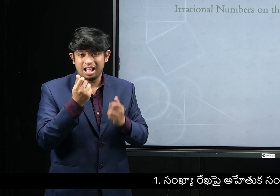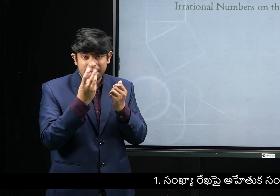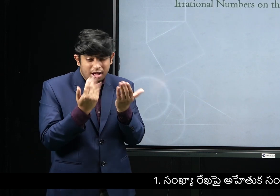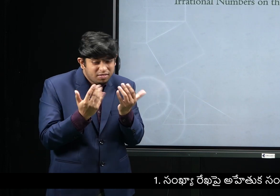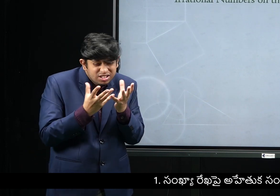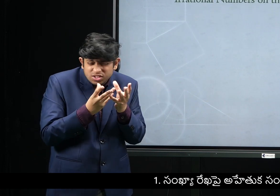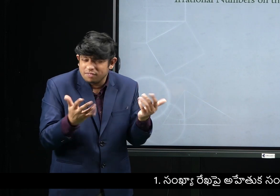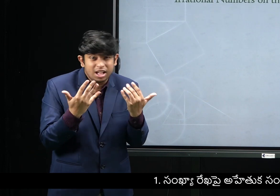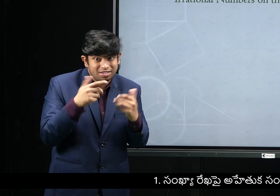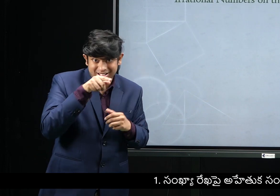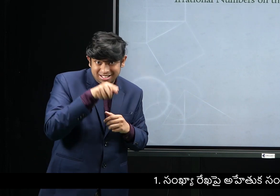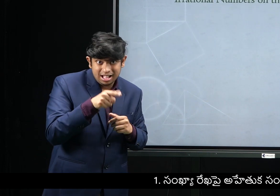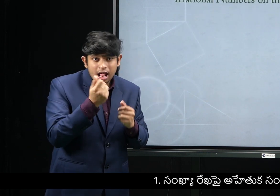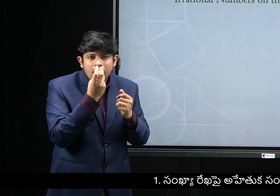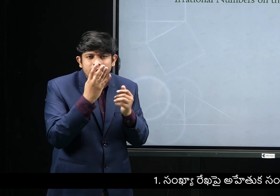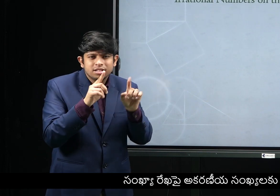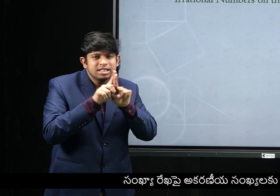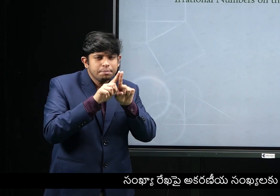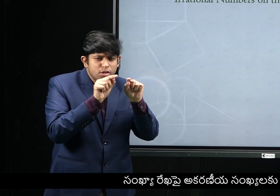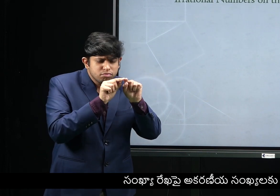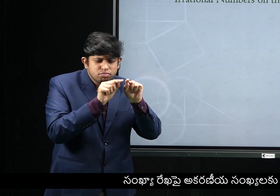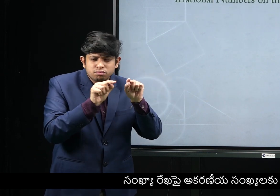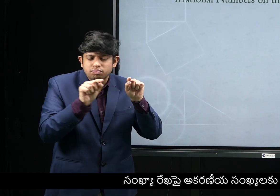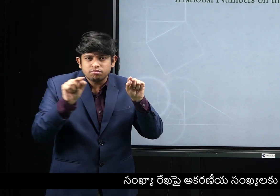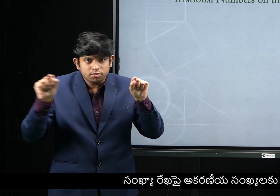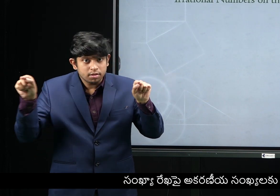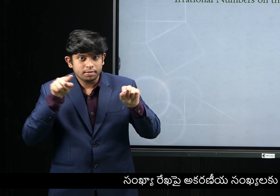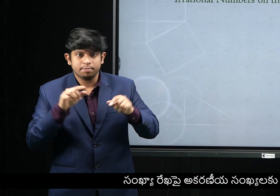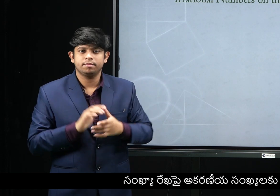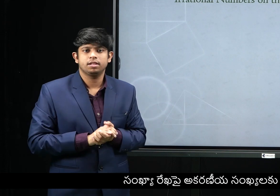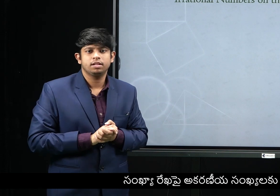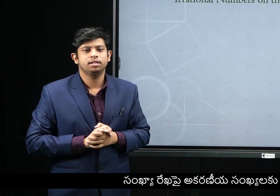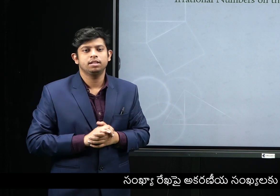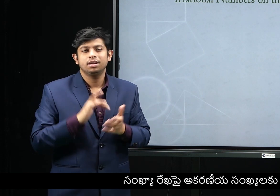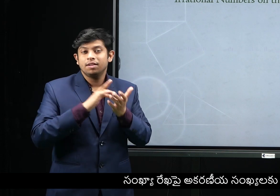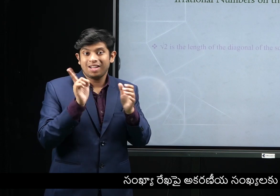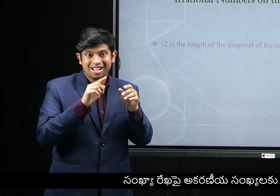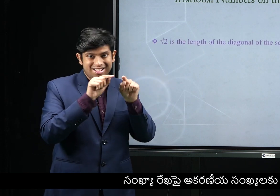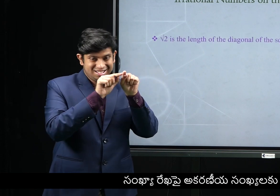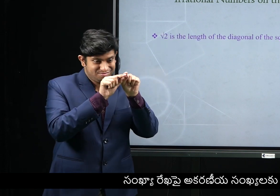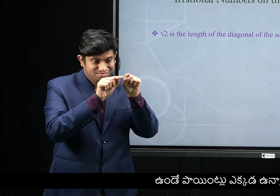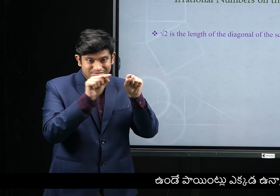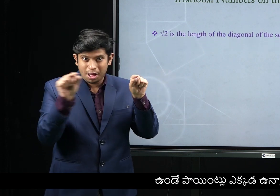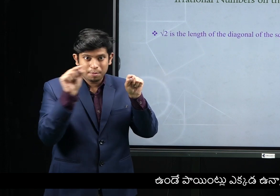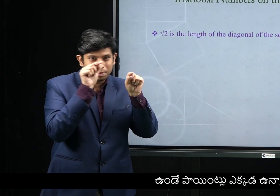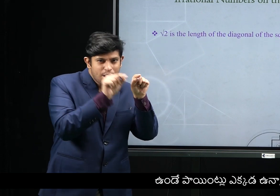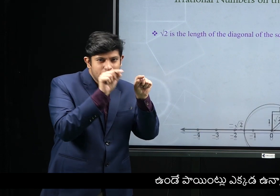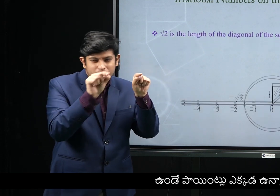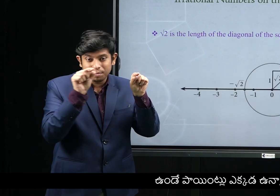సంఖ్యారేఖపై అహేతుక సంఖ్యలు. సంఖ్యారేఖపై అకర్ణీయ సంఖ్యలకు అనుగుణంగా ఉండే పాయింట్లు ఎక్కడున్నాయి?